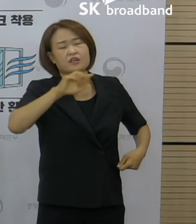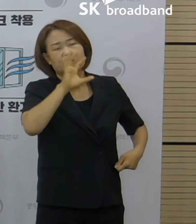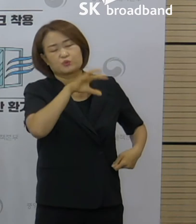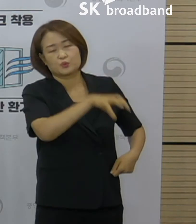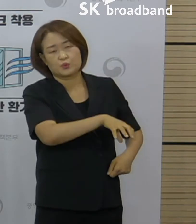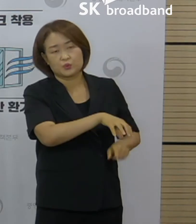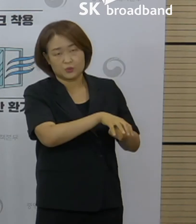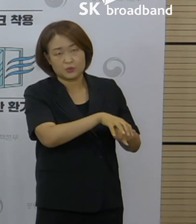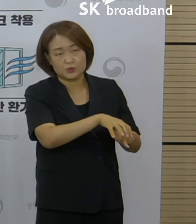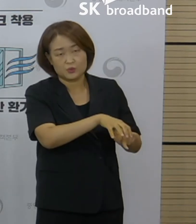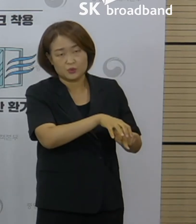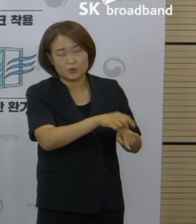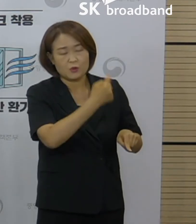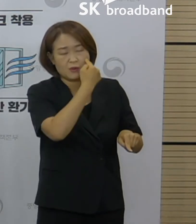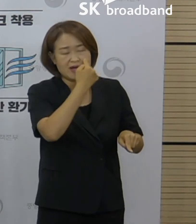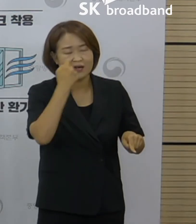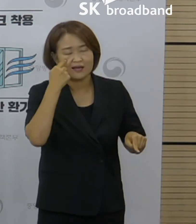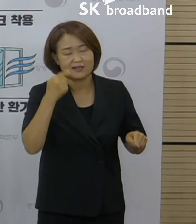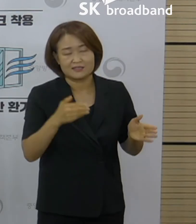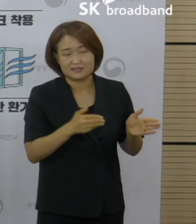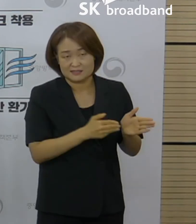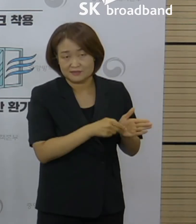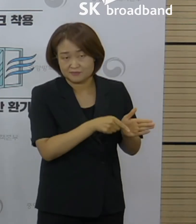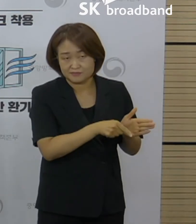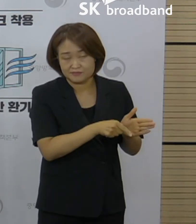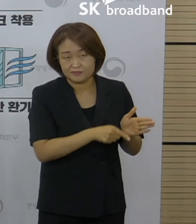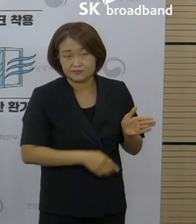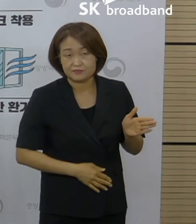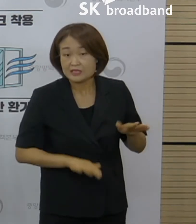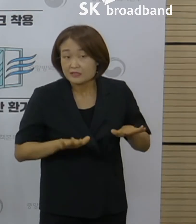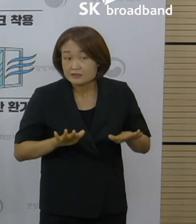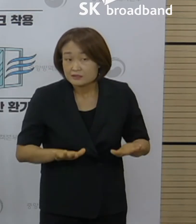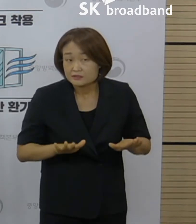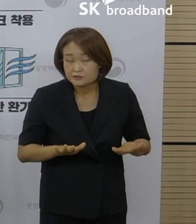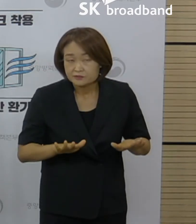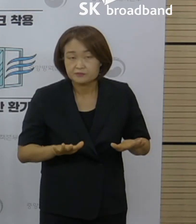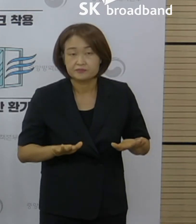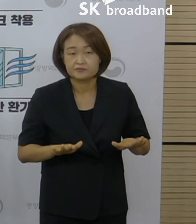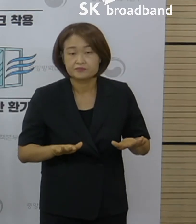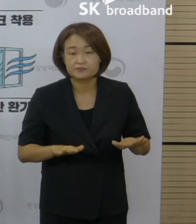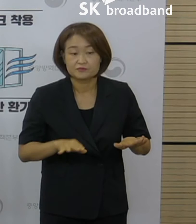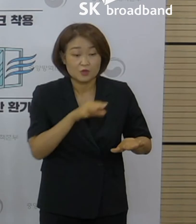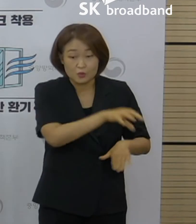연습실로 최종적으로 확인이 된 상황입니다. 지금 8개는